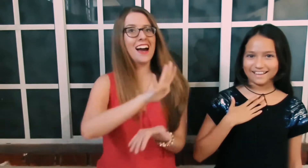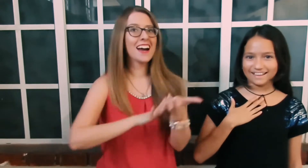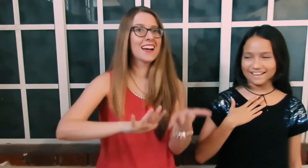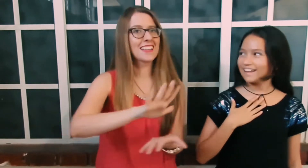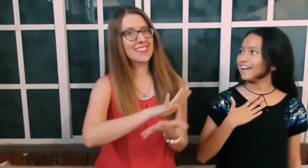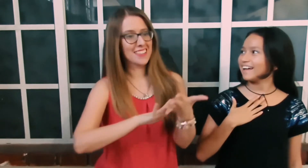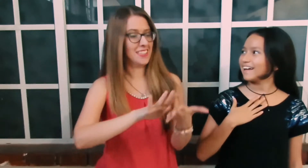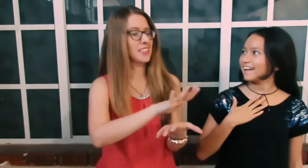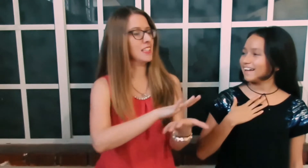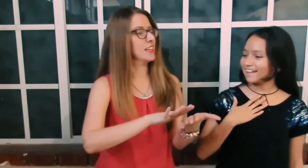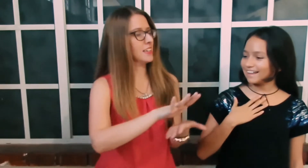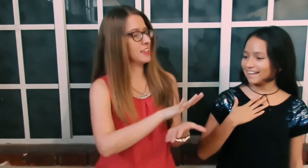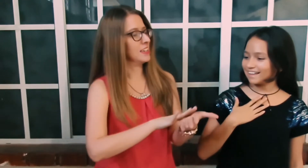me enseña.